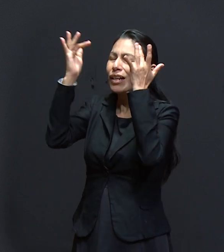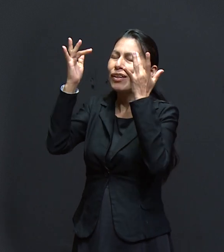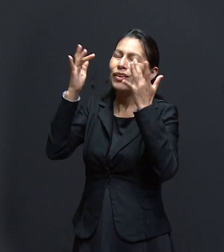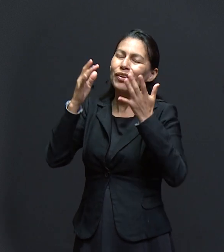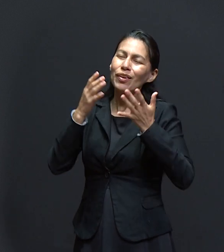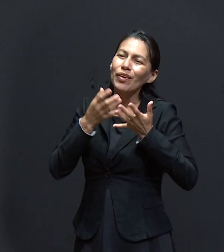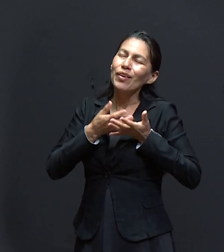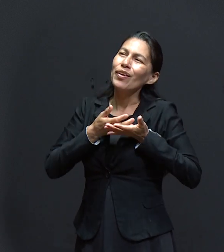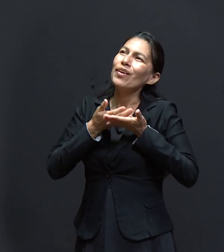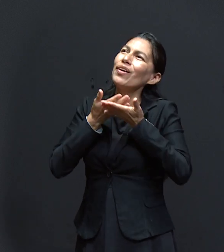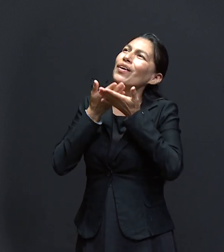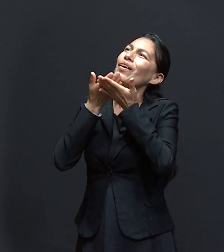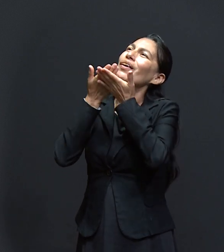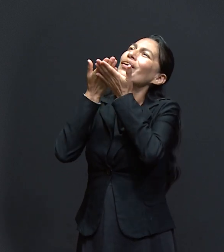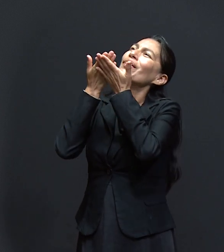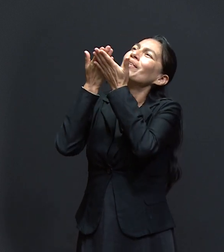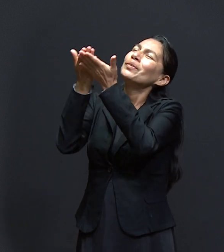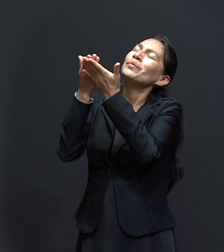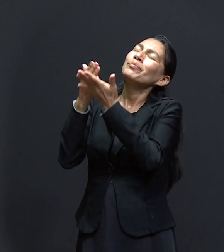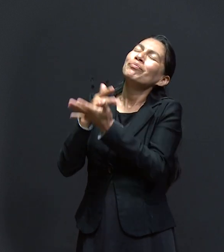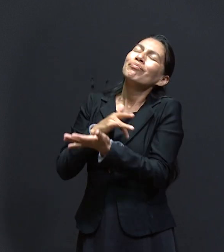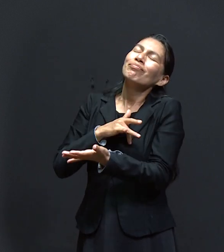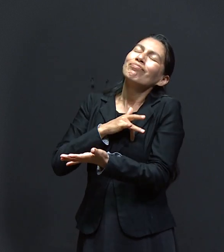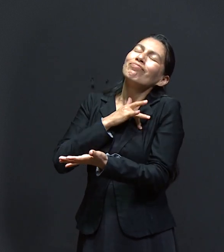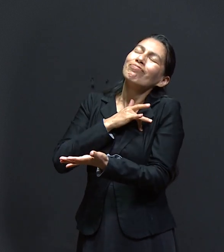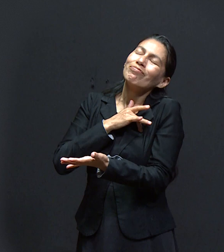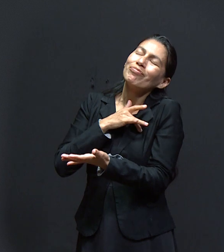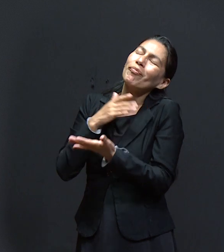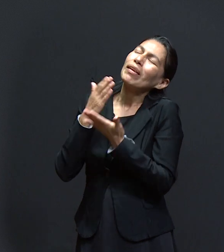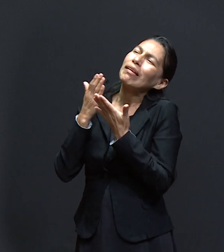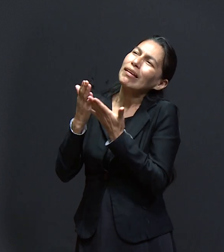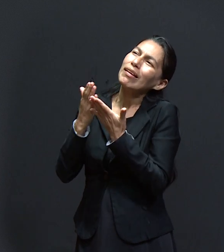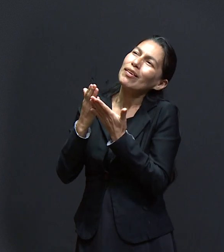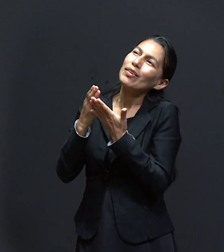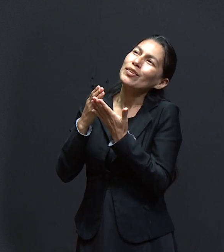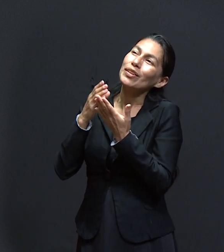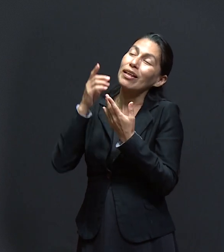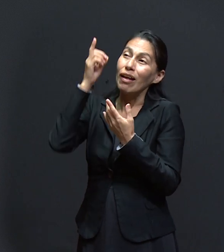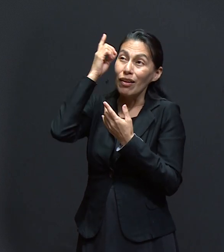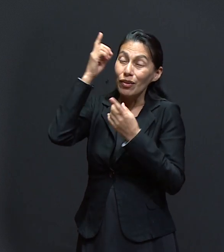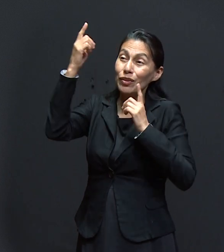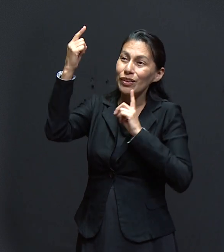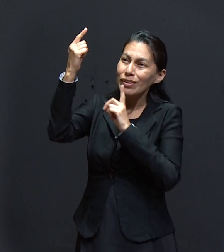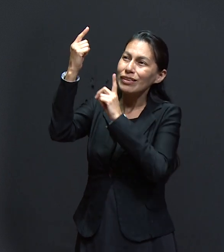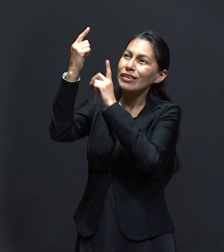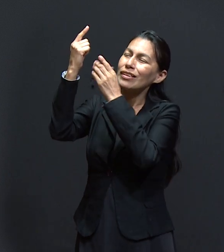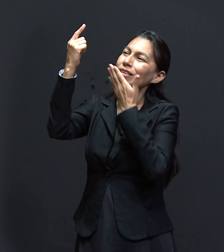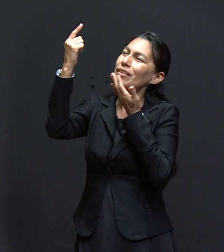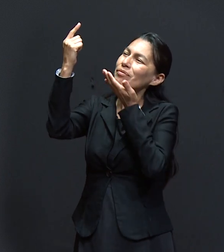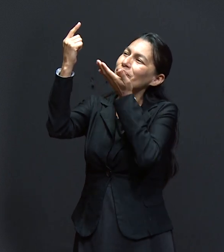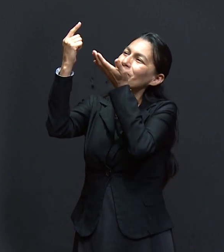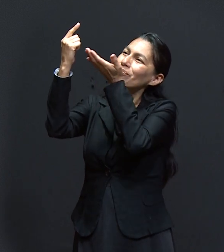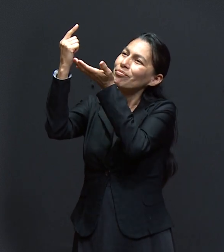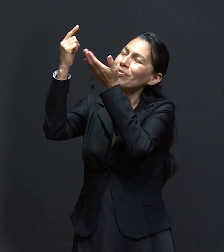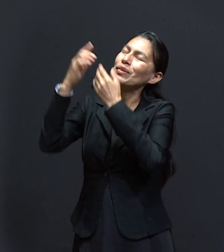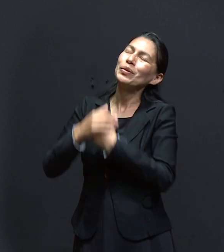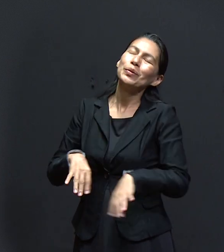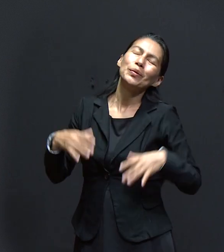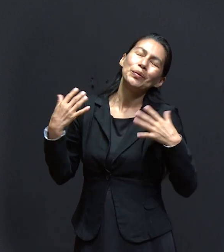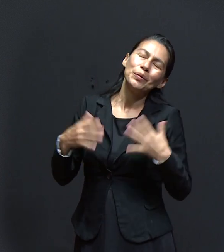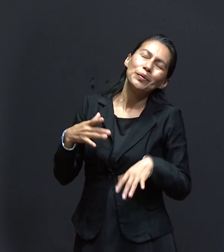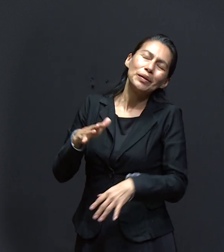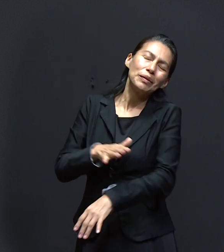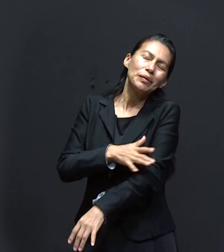santo espíritu presentan nuestros suspiros y ahí en nuestros deseos aún cuando no podemos